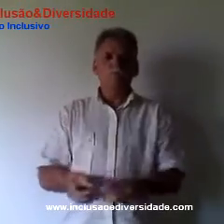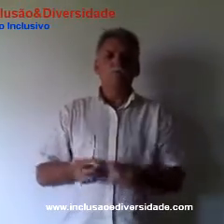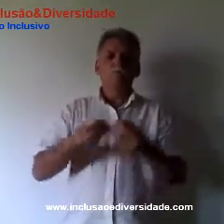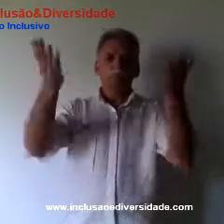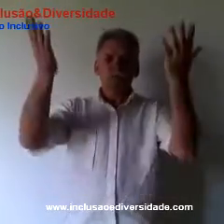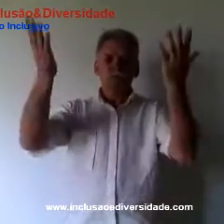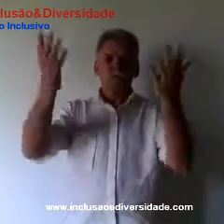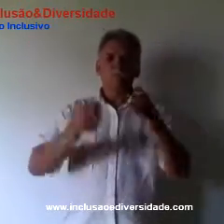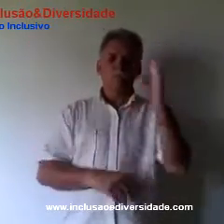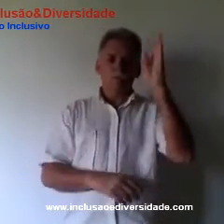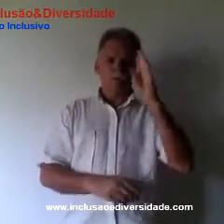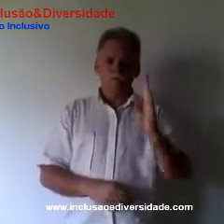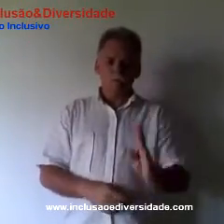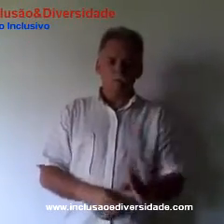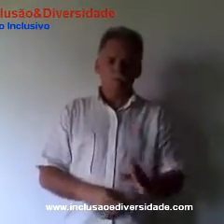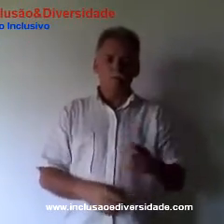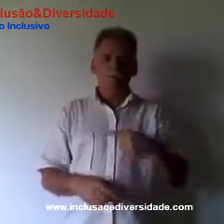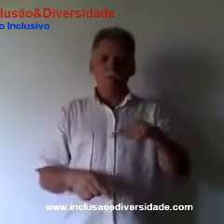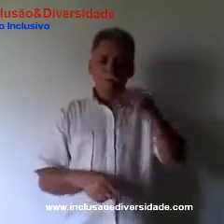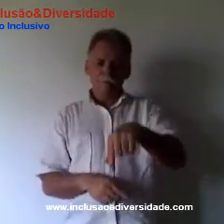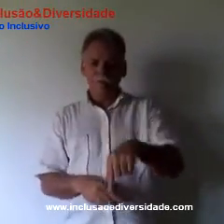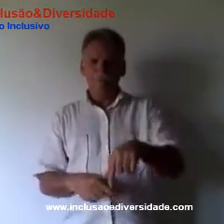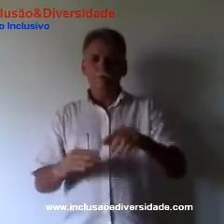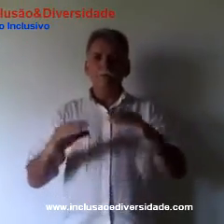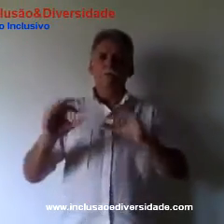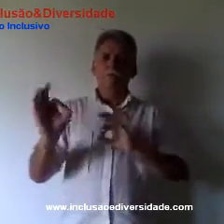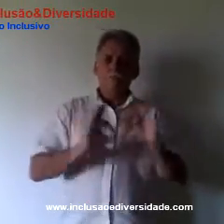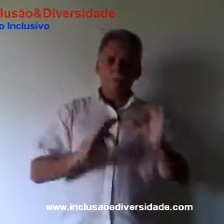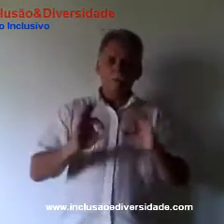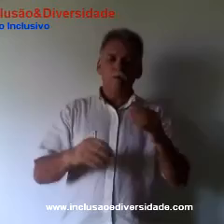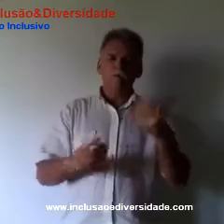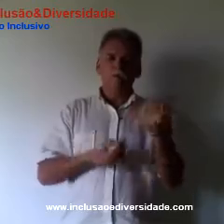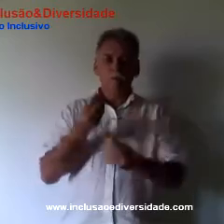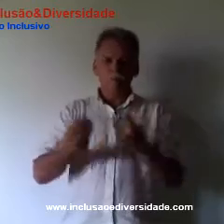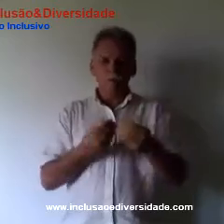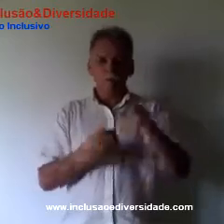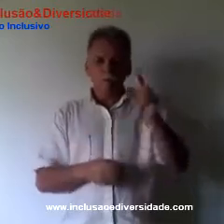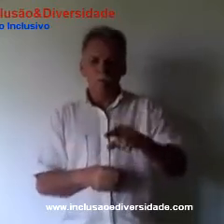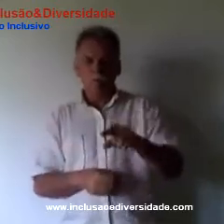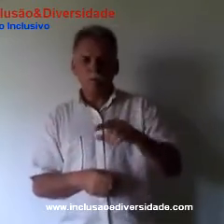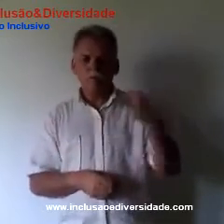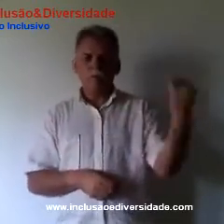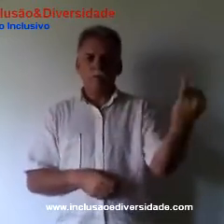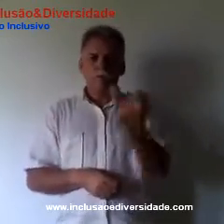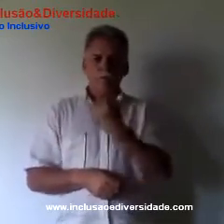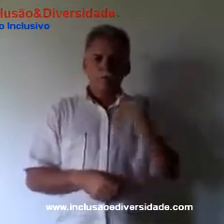de governo, com a estrutura, e como é importante,